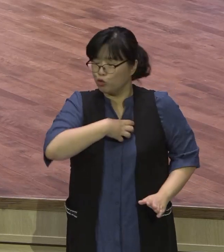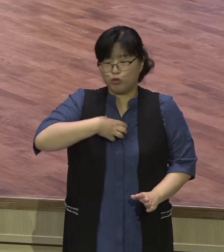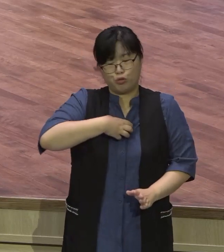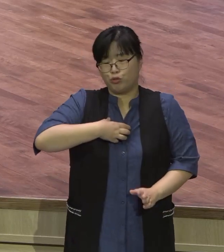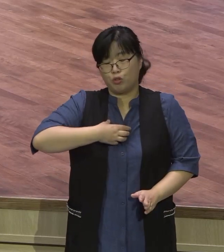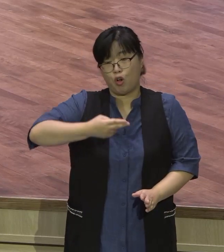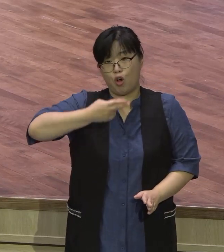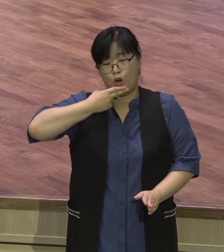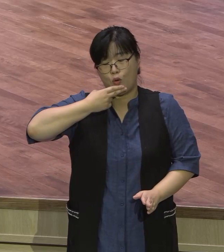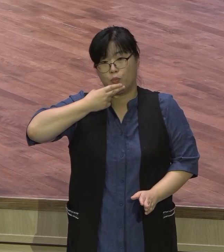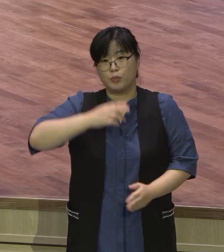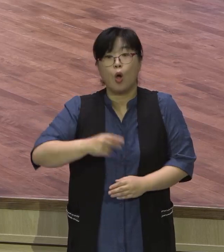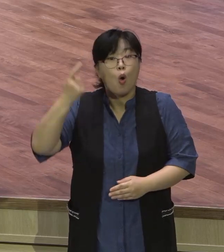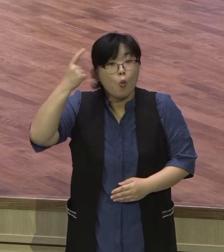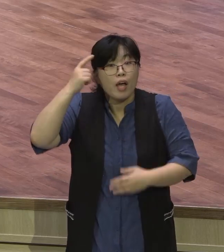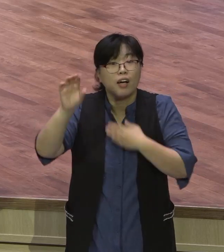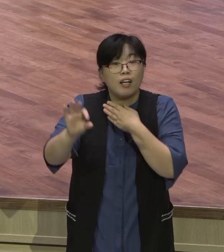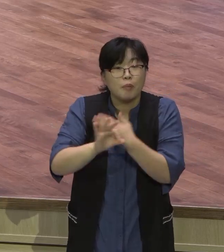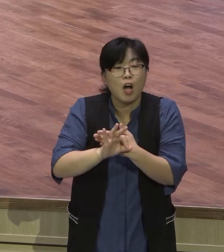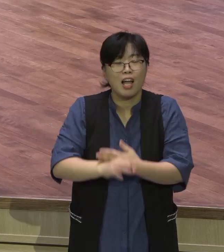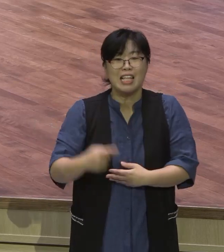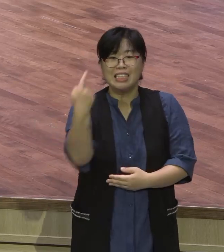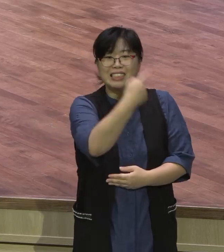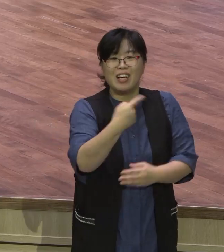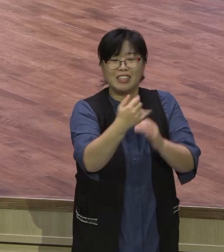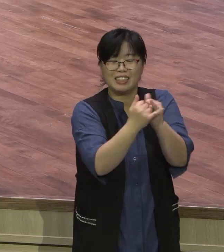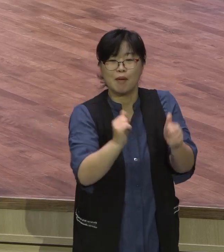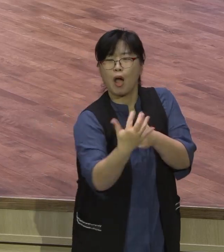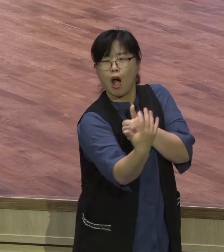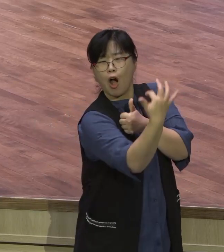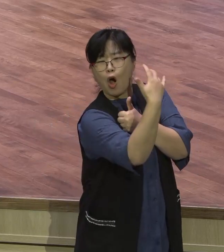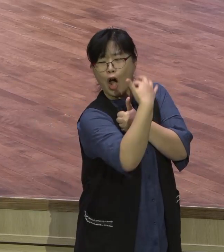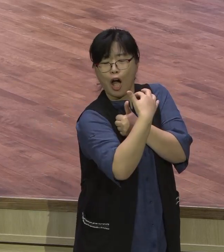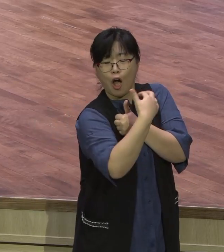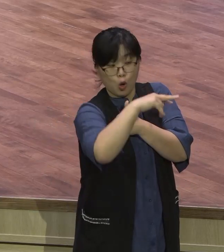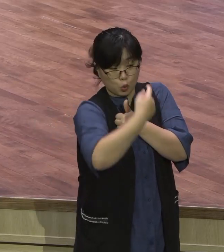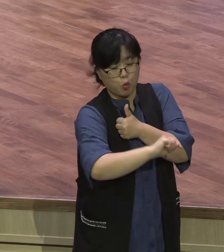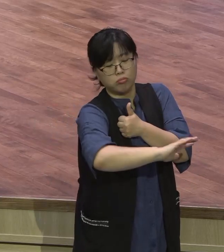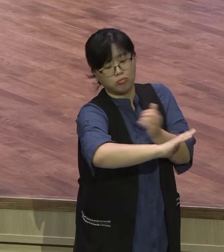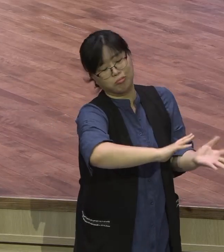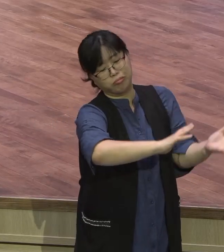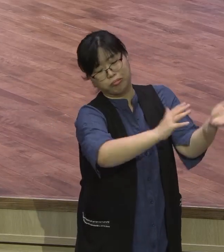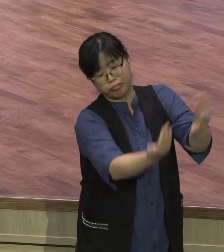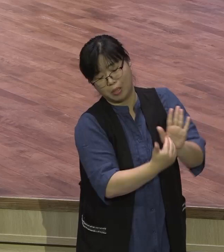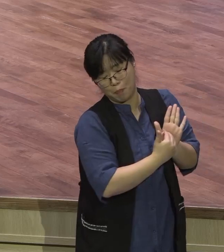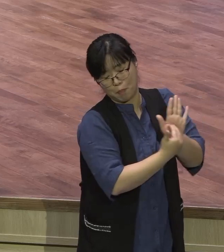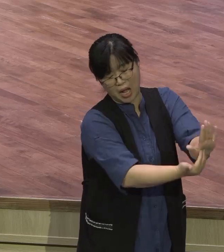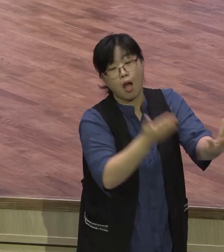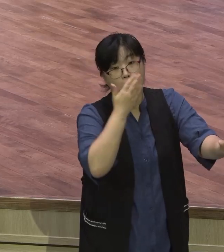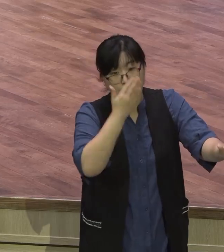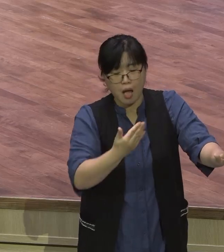내 왼쪽에서 만명이 내 오른쪽에서 엎드려지나 이 지향이 내게 가까이 하지 못하리라 아멘